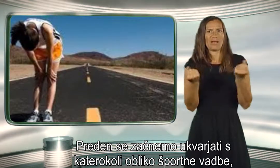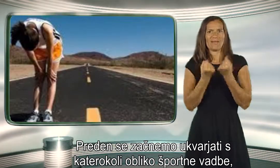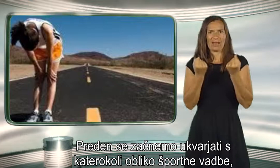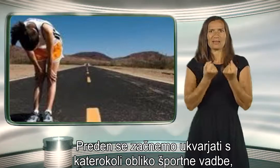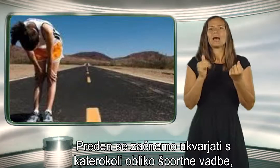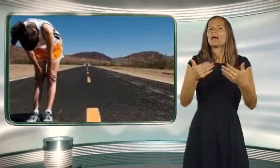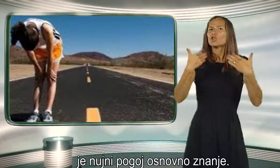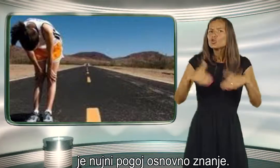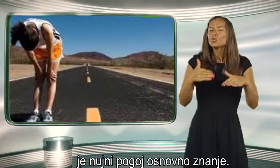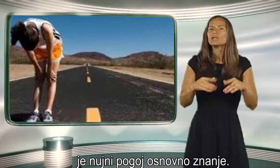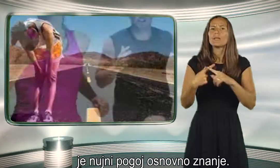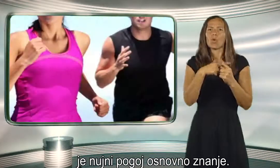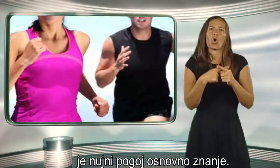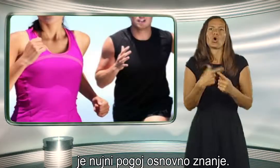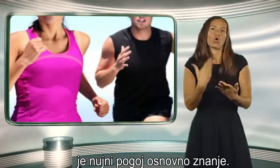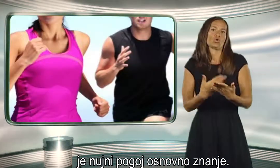je nujni pogoj osnovno znanje.